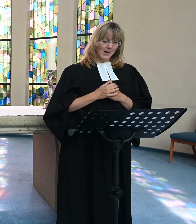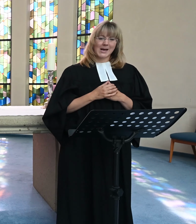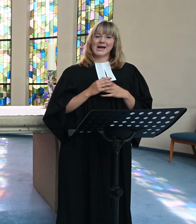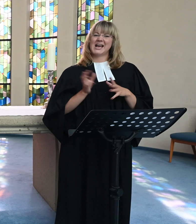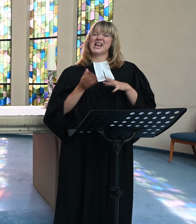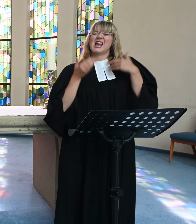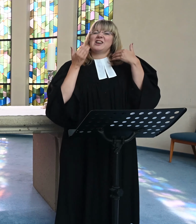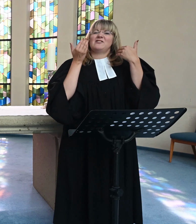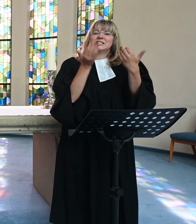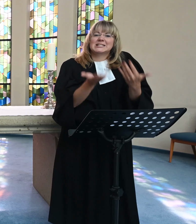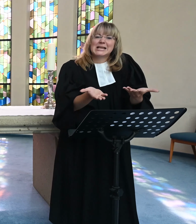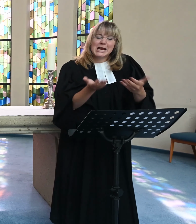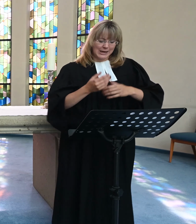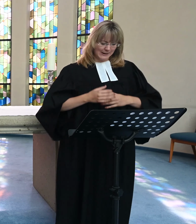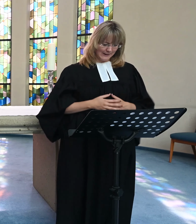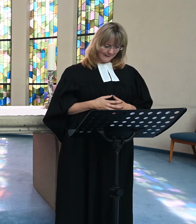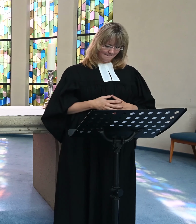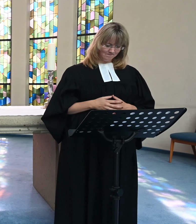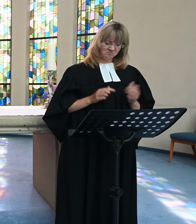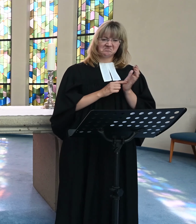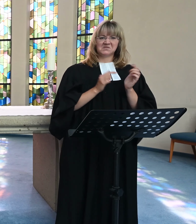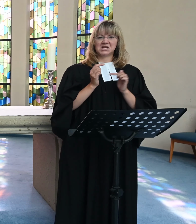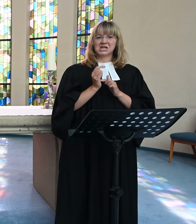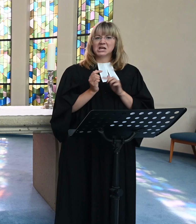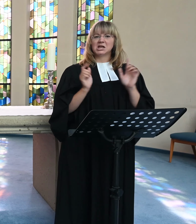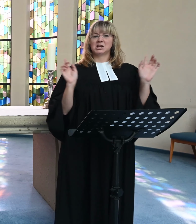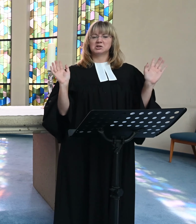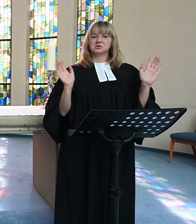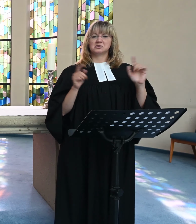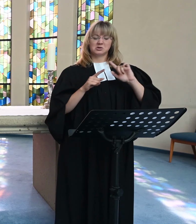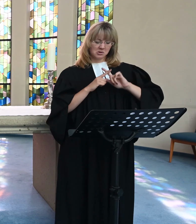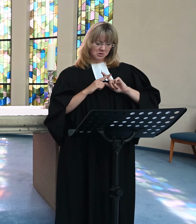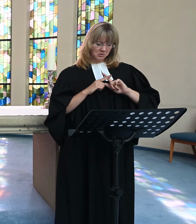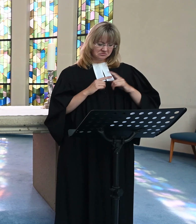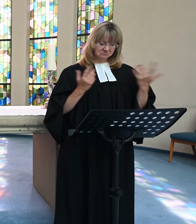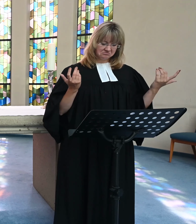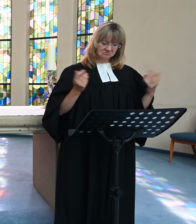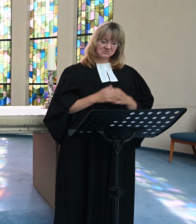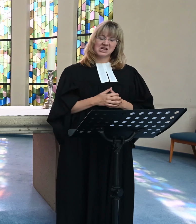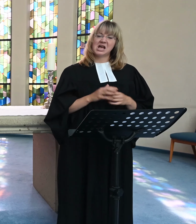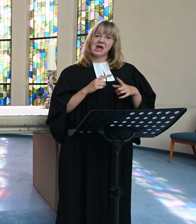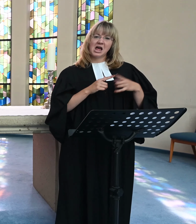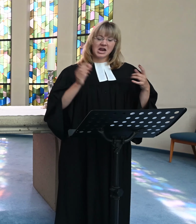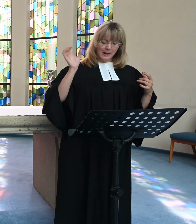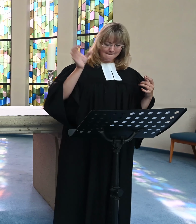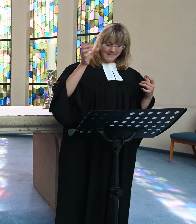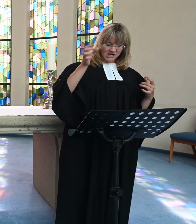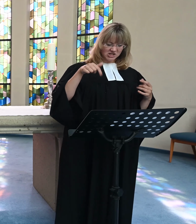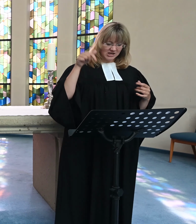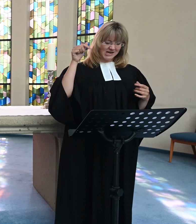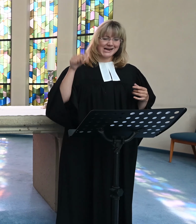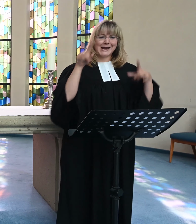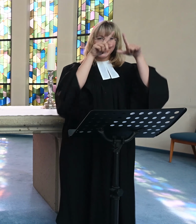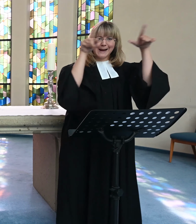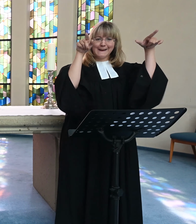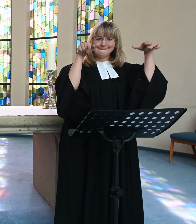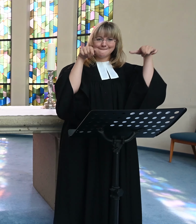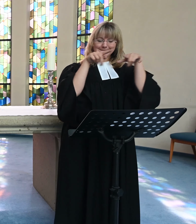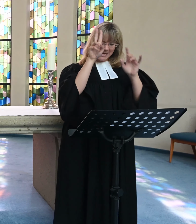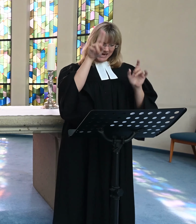wir belohnt werden, wenn wir beten. Wenn et bete, sich lohne det. Wenige